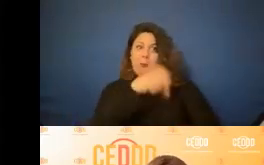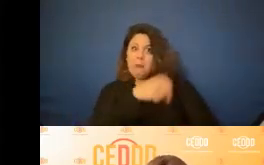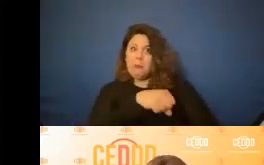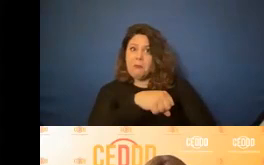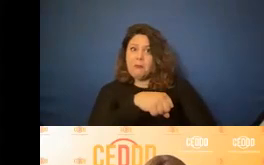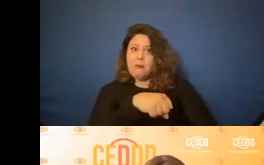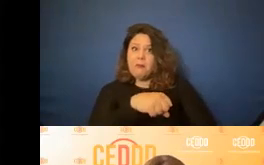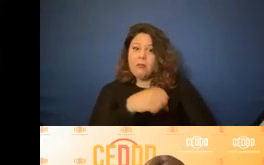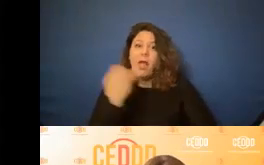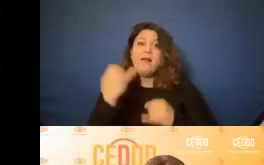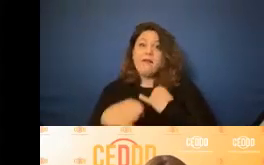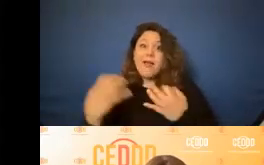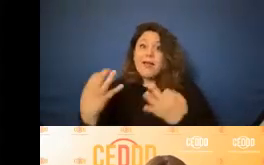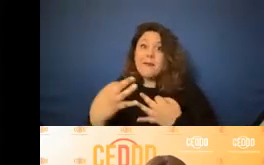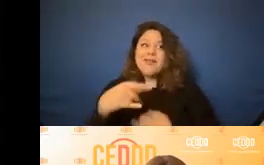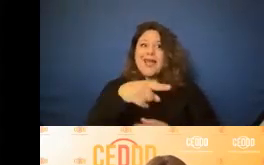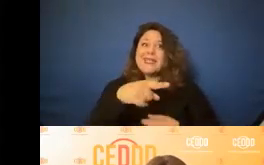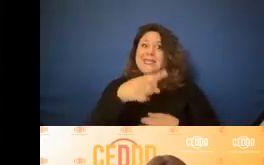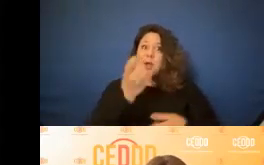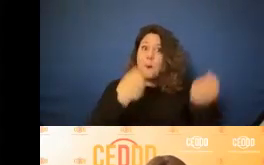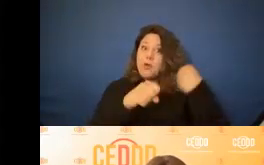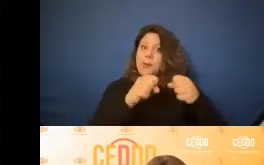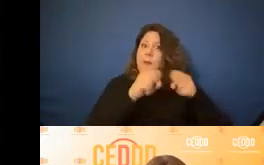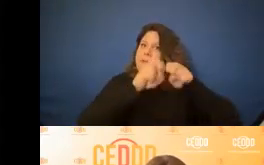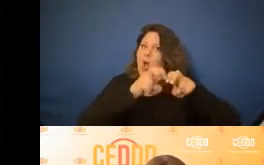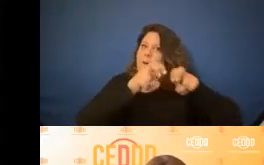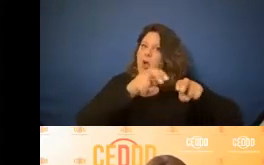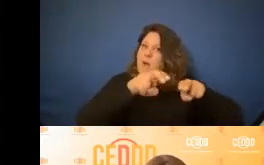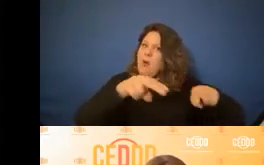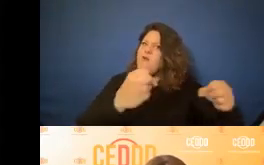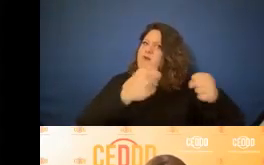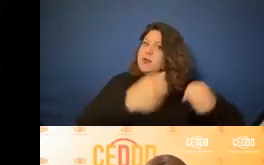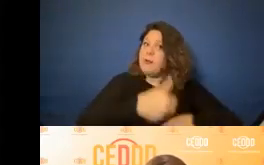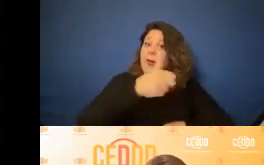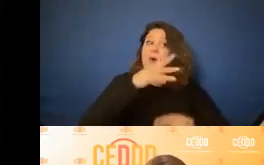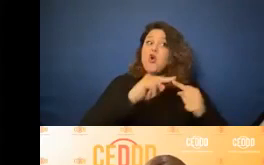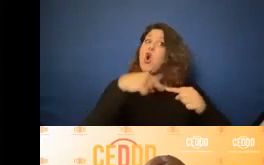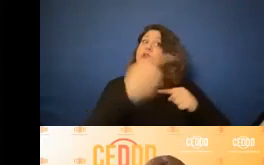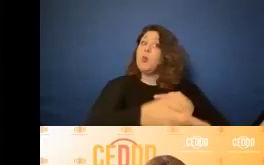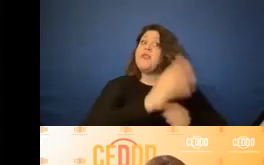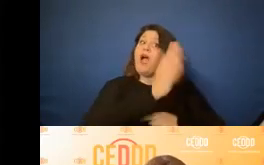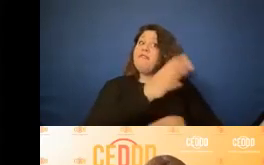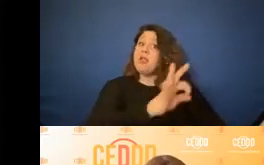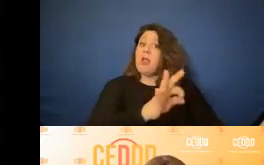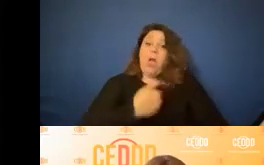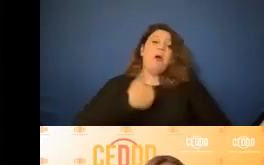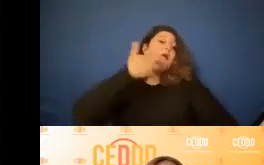es reforzando esta conducta, porque no tiene ningún tipo de consecuencia y me puedo reír a su costa.